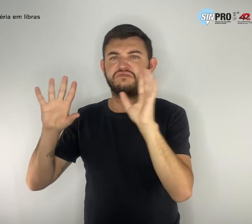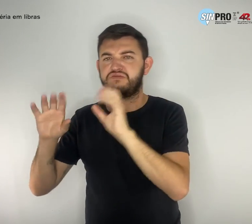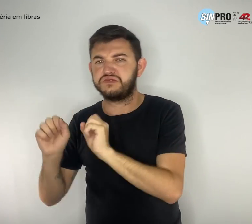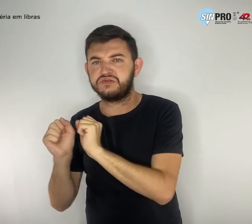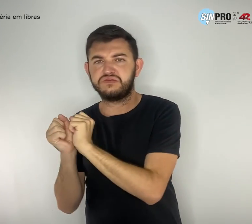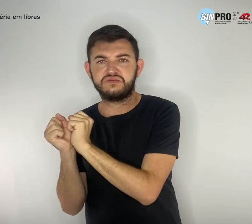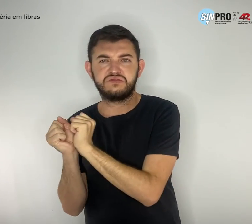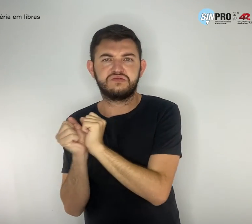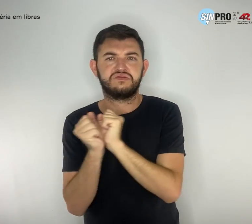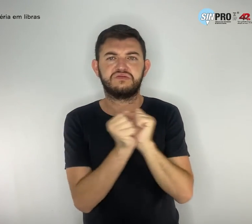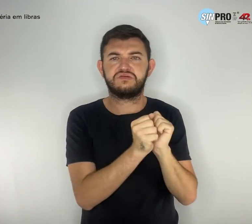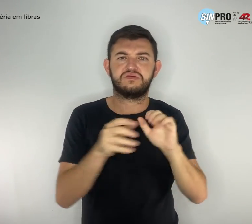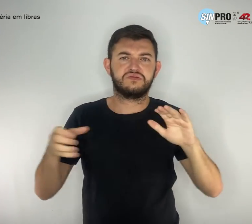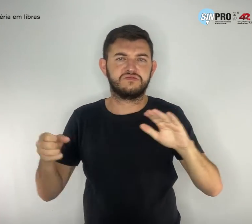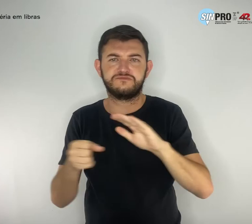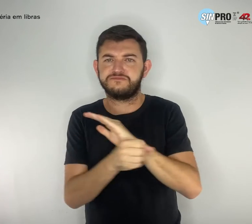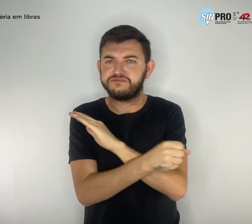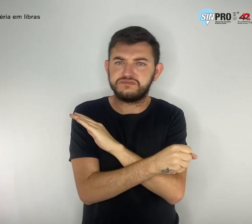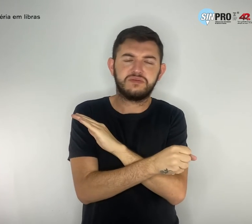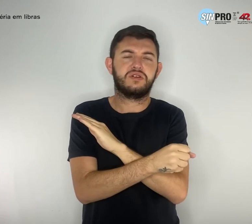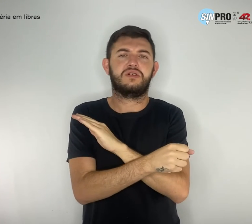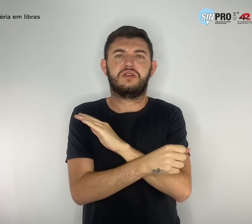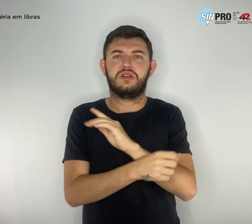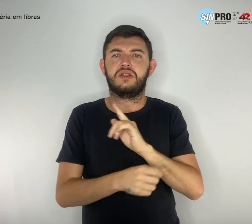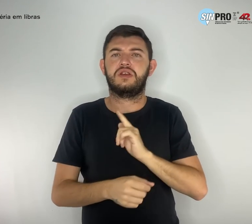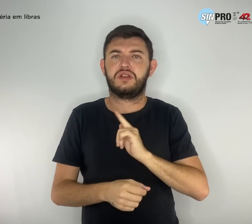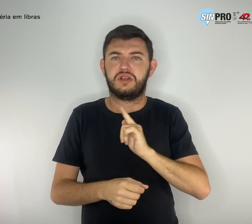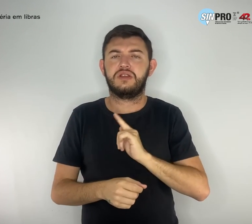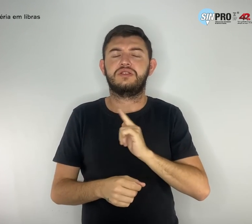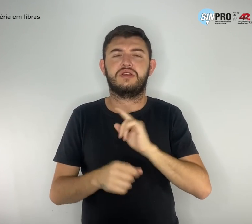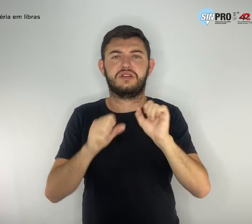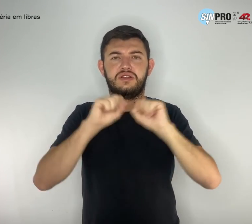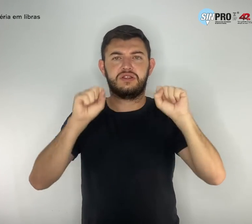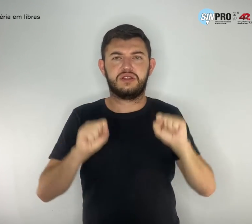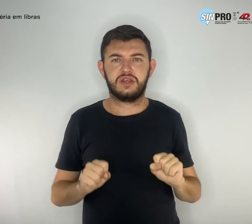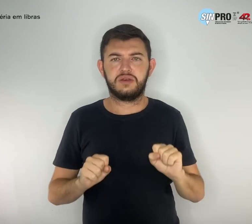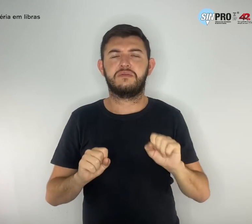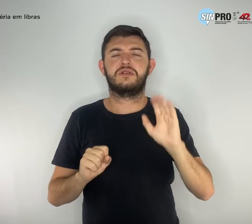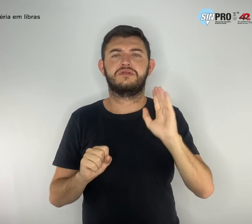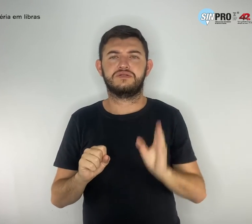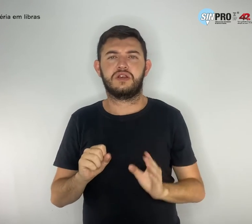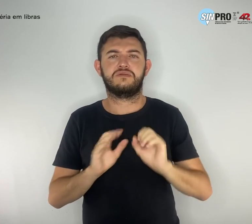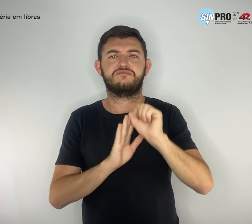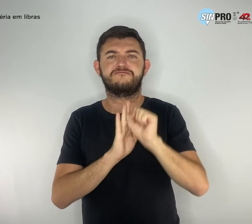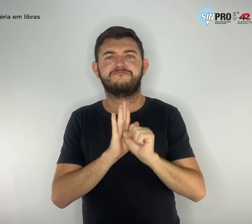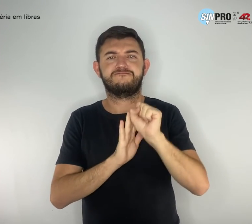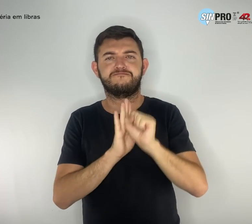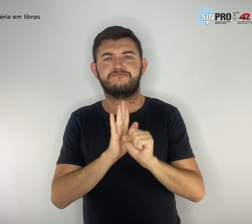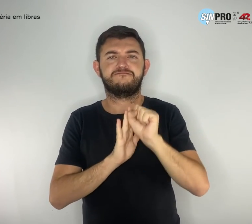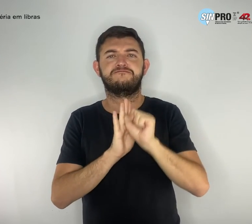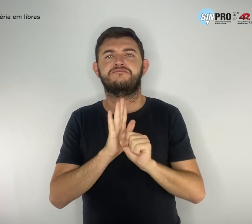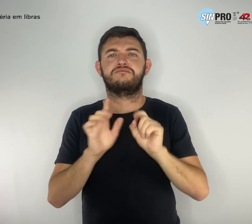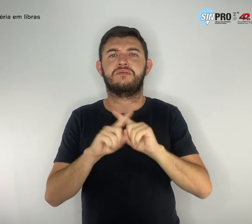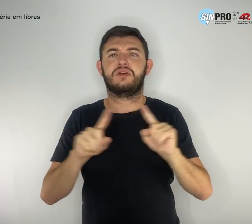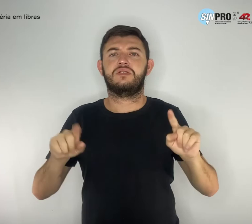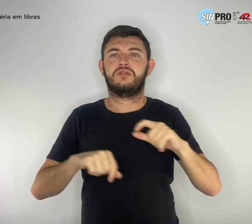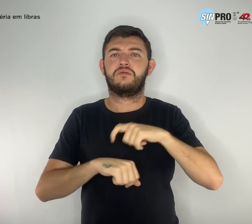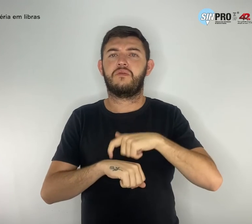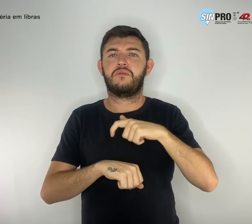de escravidão implantado ao longo dos séculos. Em sua fase republicana, o Estado